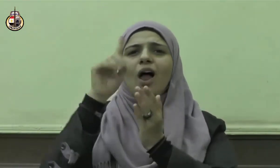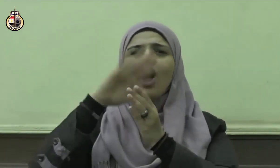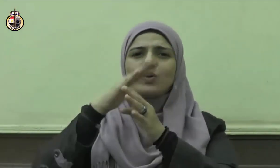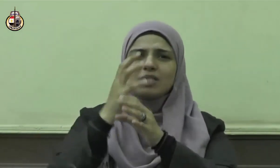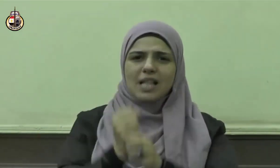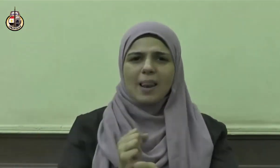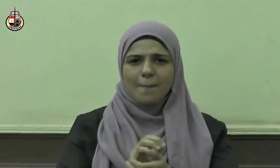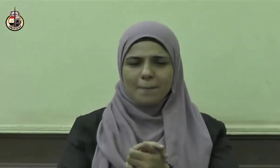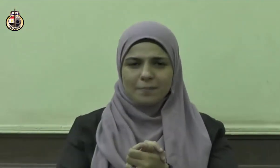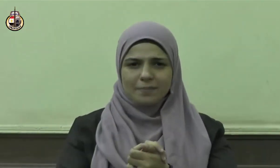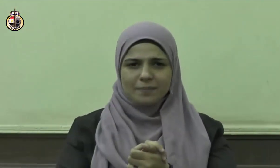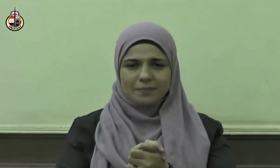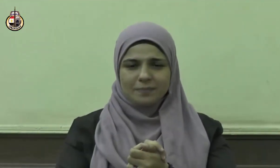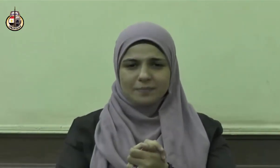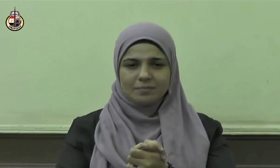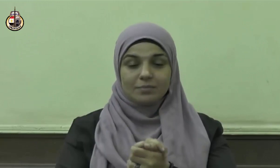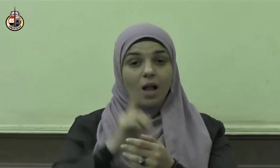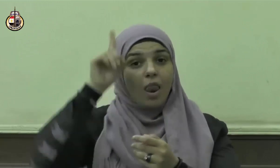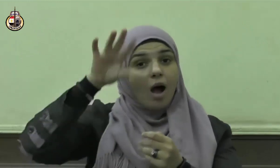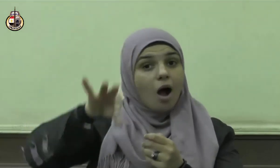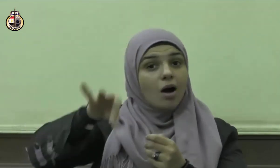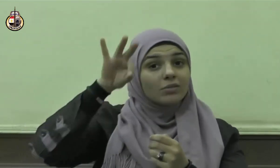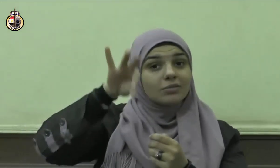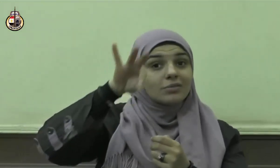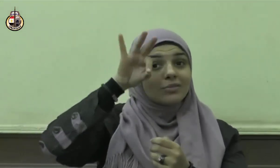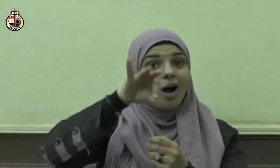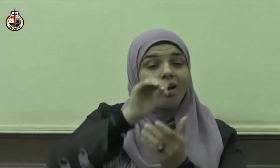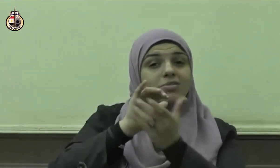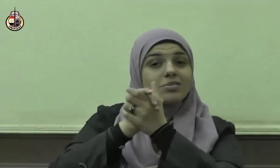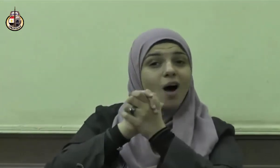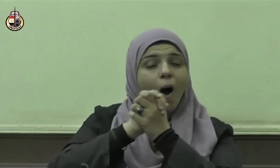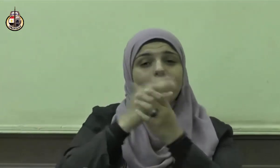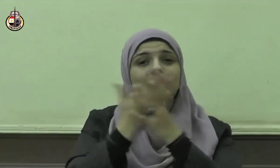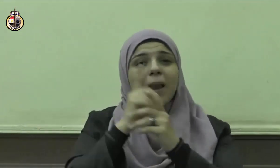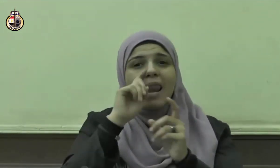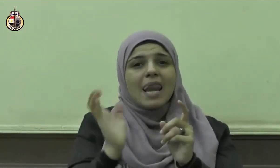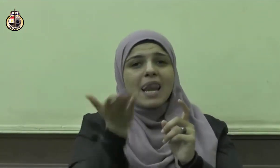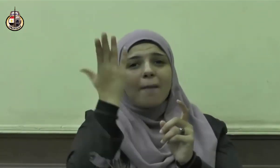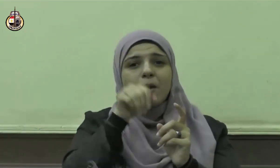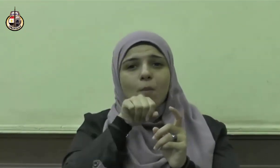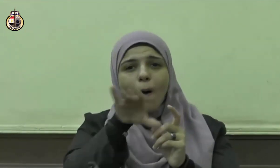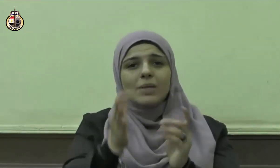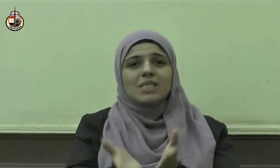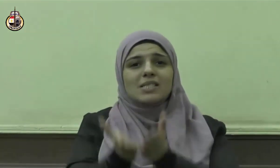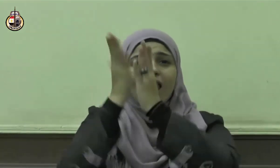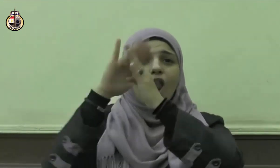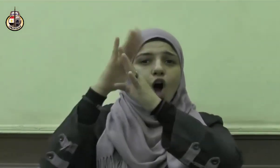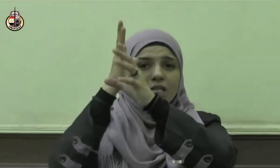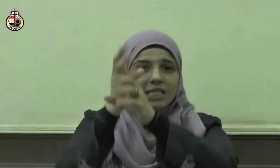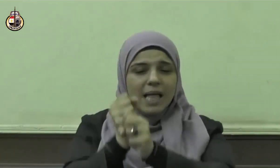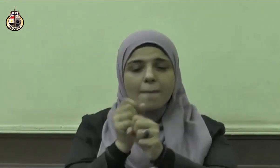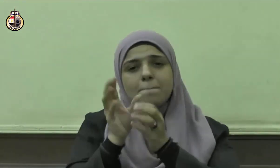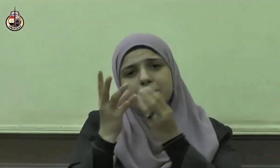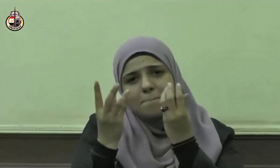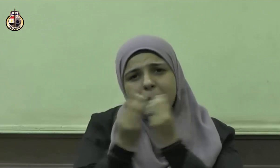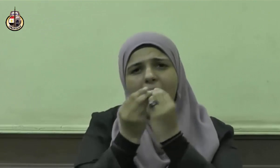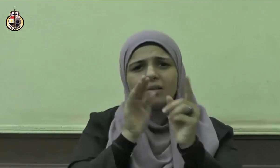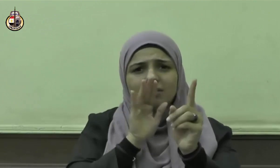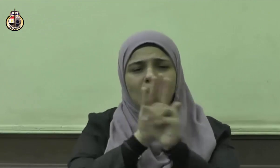وسلم، اصطفاهم الله عز وجل لنبيه صلى الله عليه وسلم، فهم